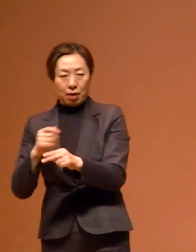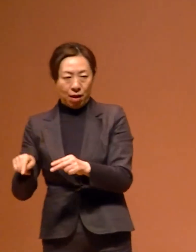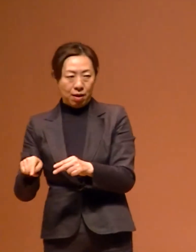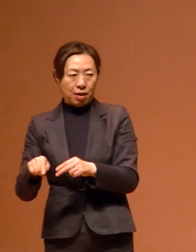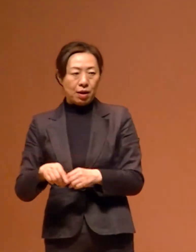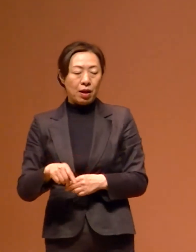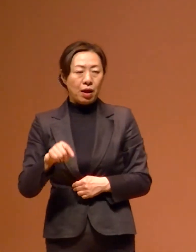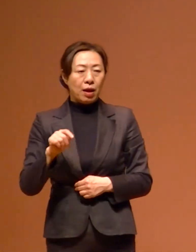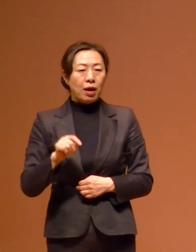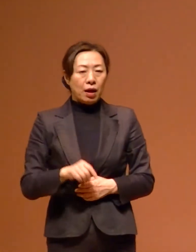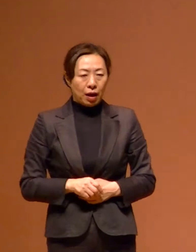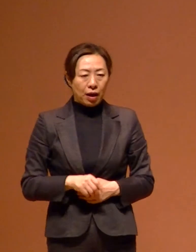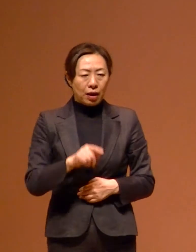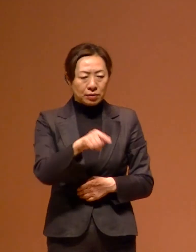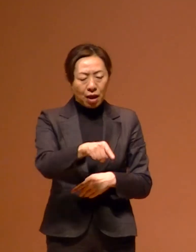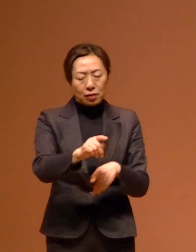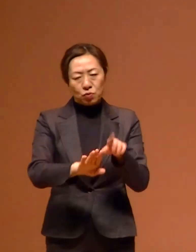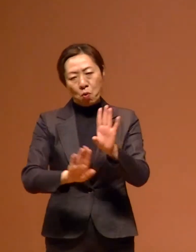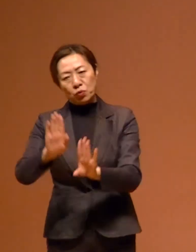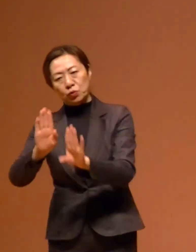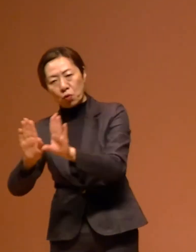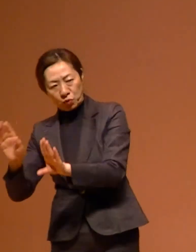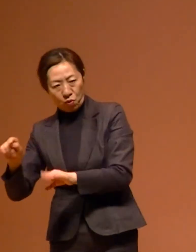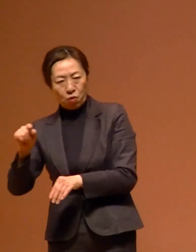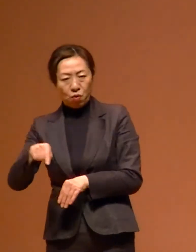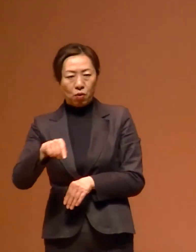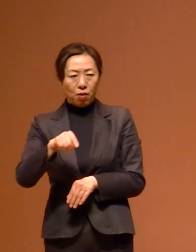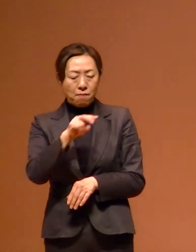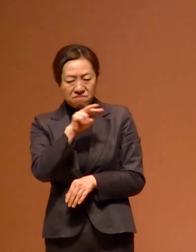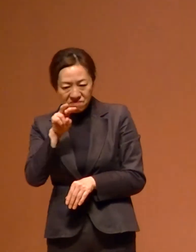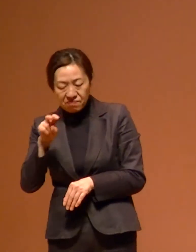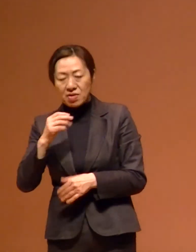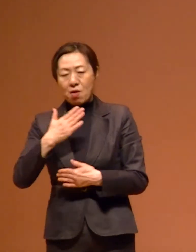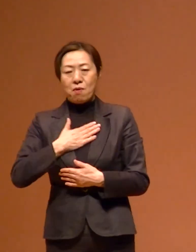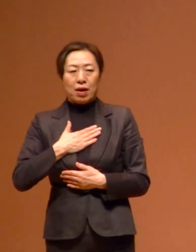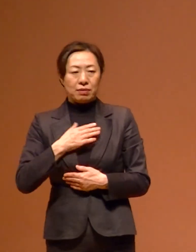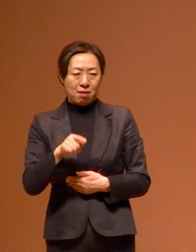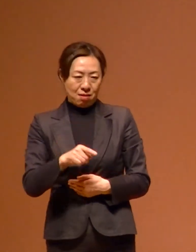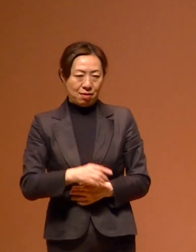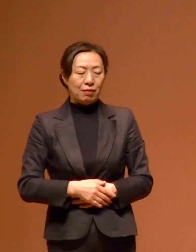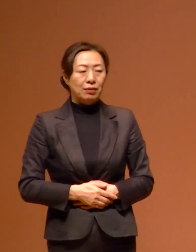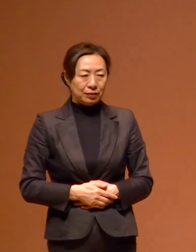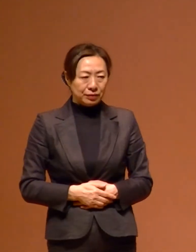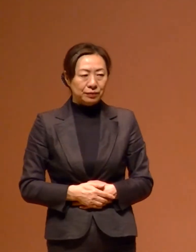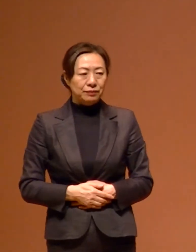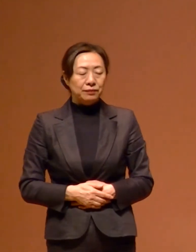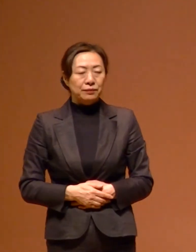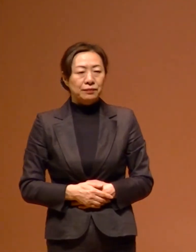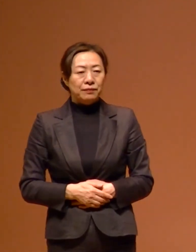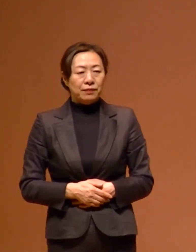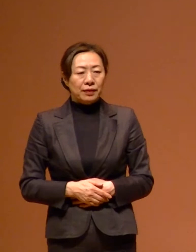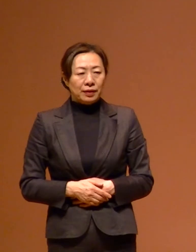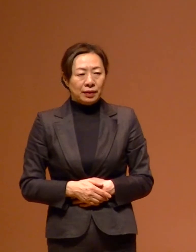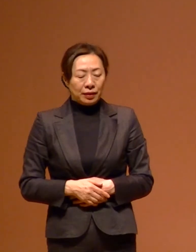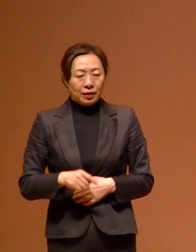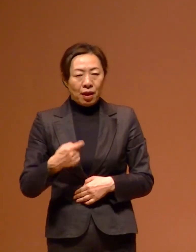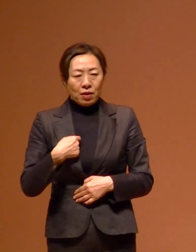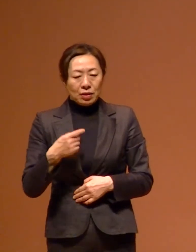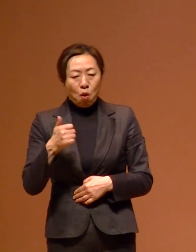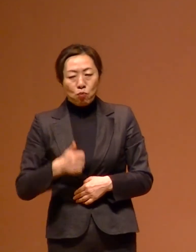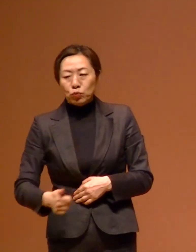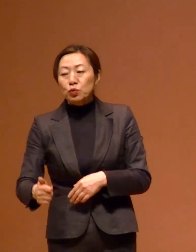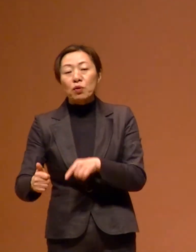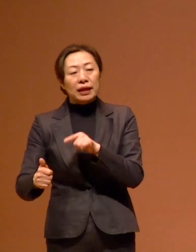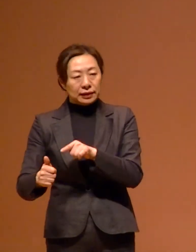とこまでダメなんだっていう、その覚悟っていうかあれがあって、それで一中に行って、で私の息子たち